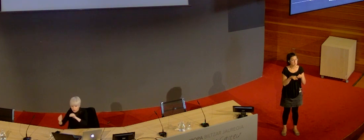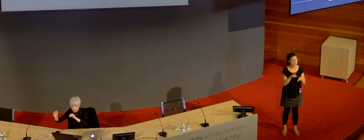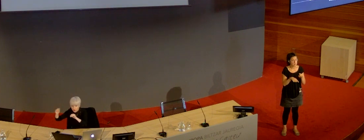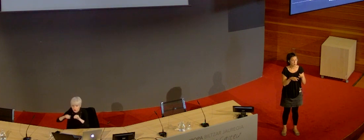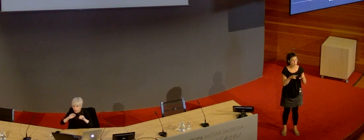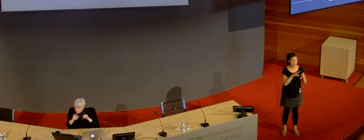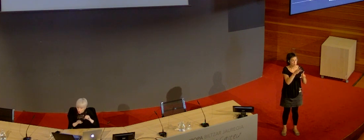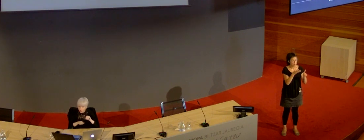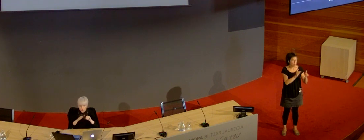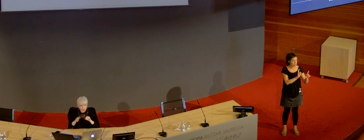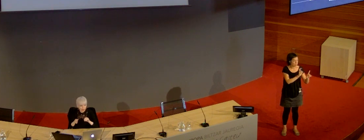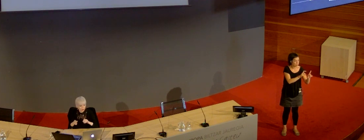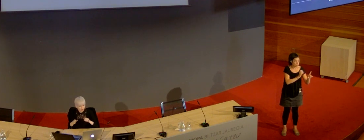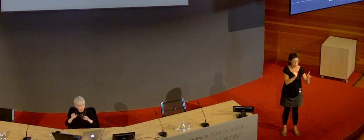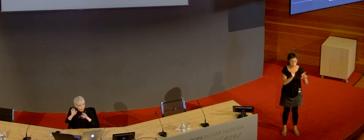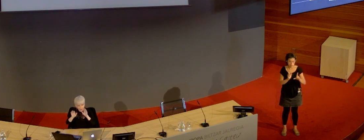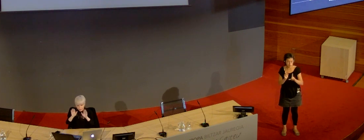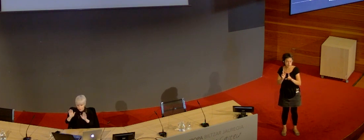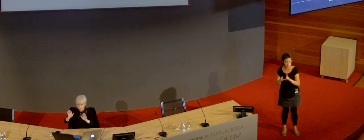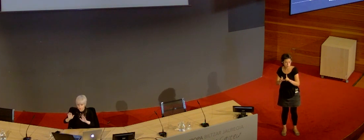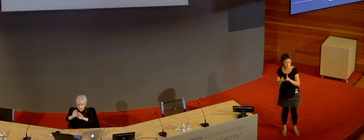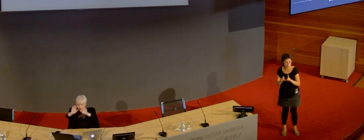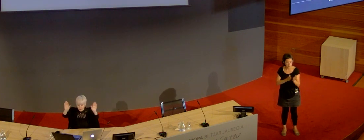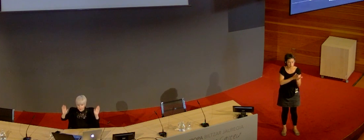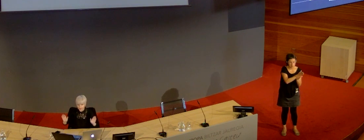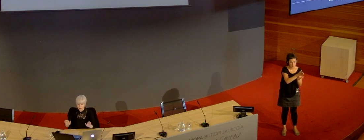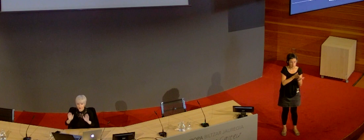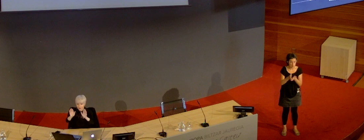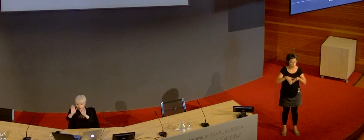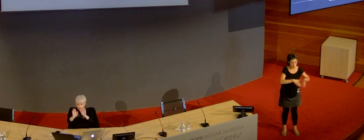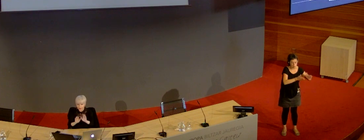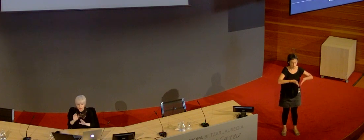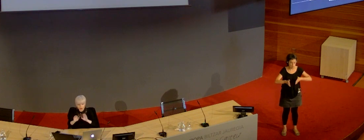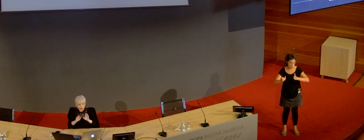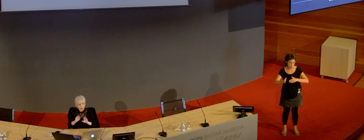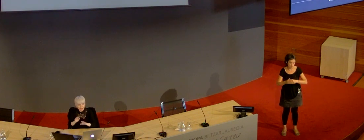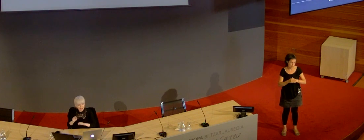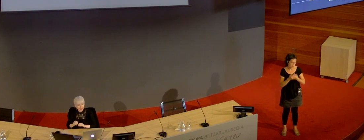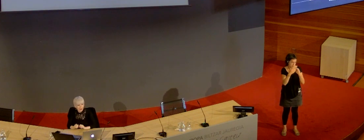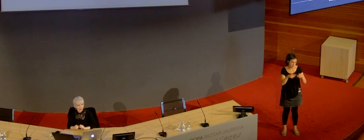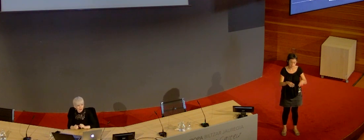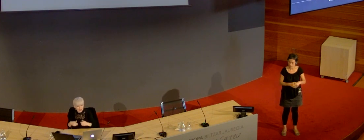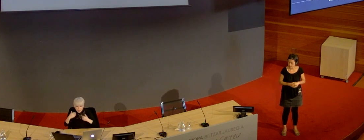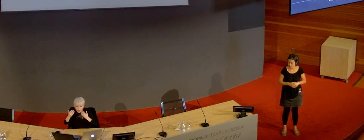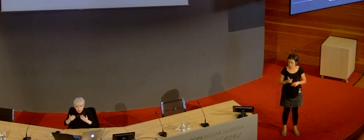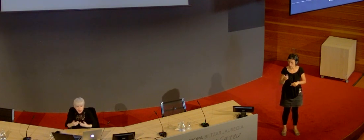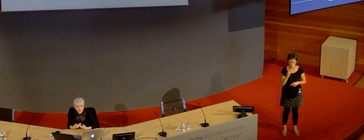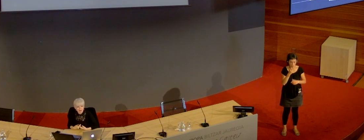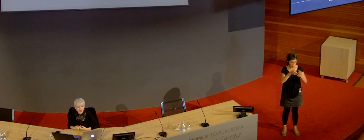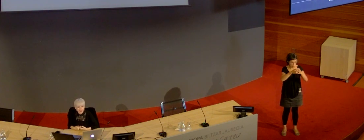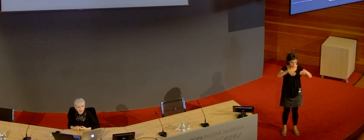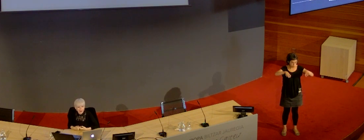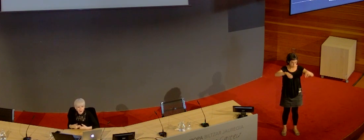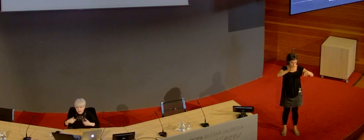el recorrido será uno o será otro es un parte de una interfaz dividida en dos y Ah estamos tan